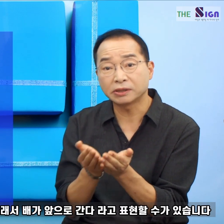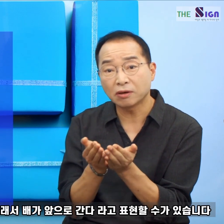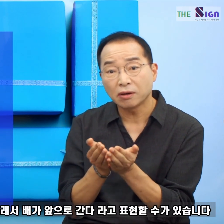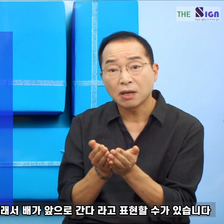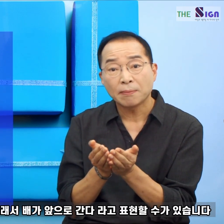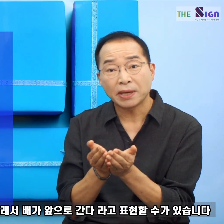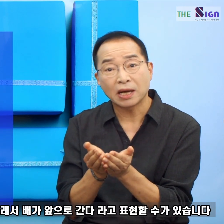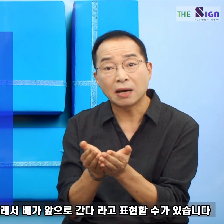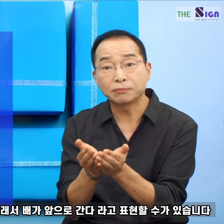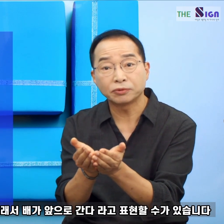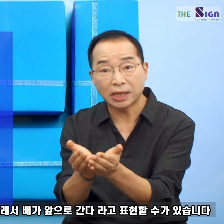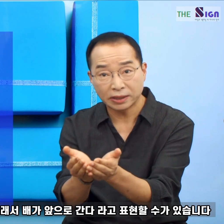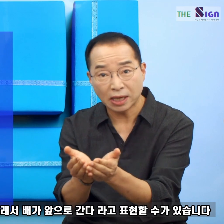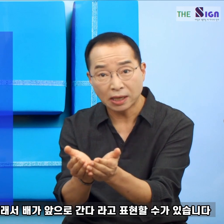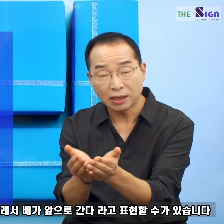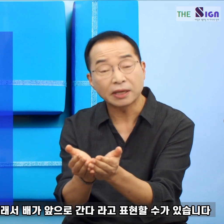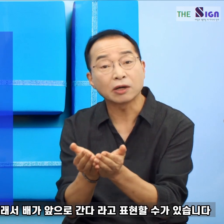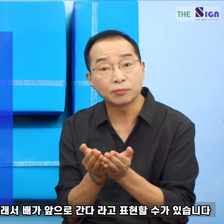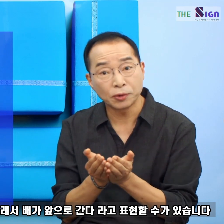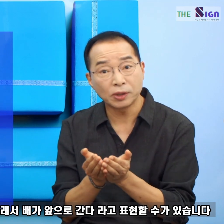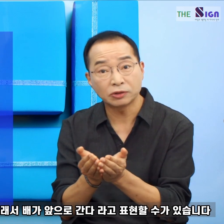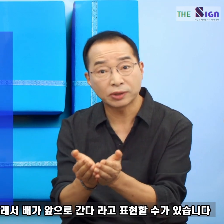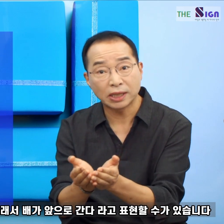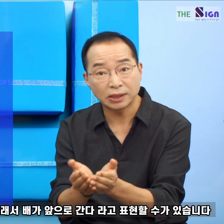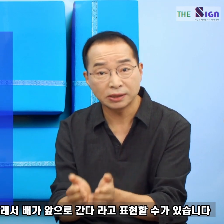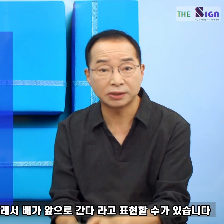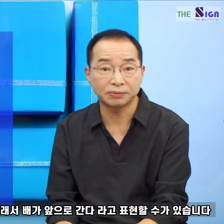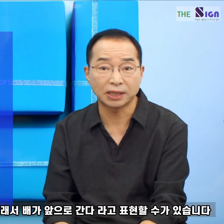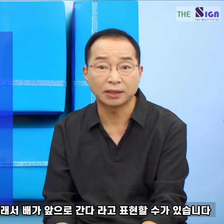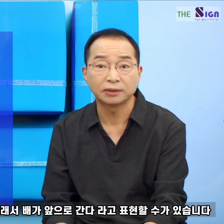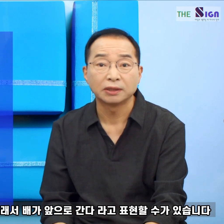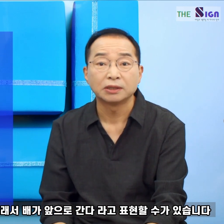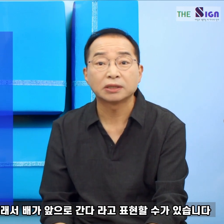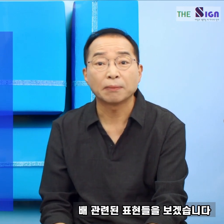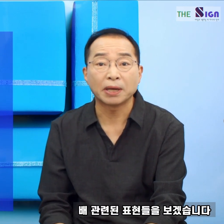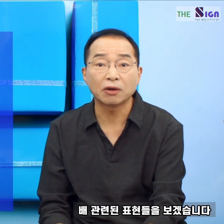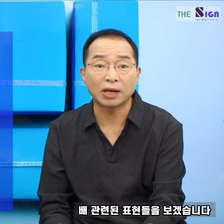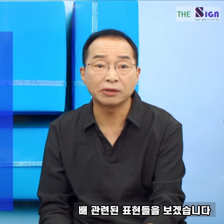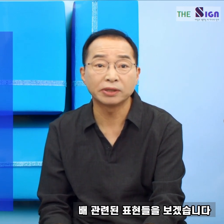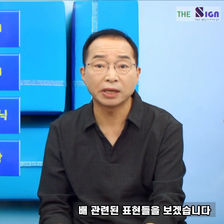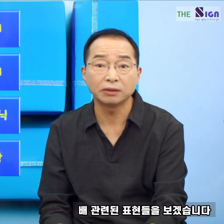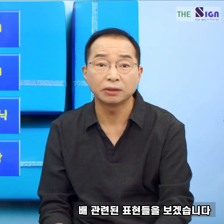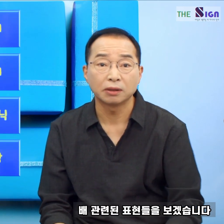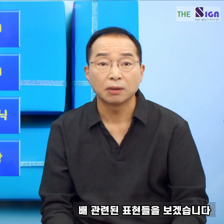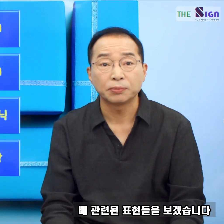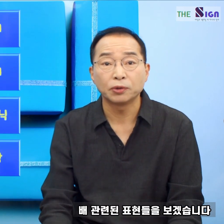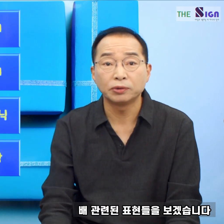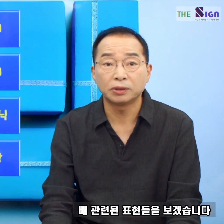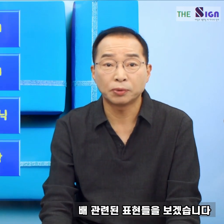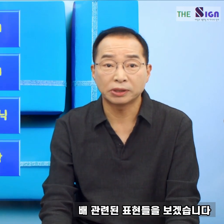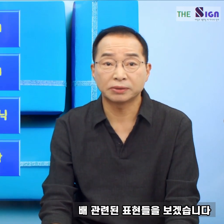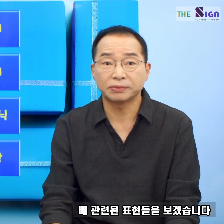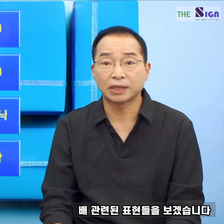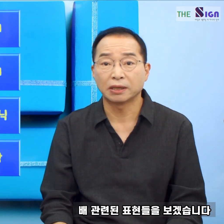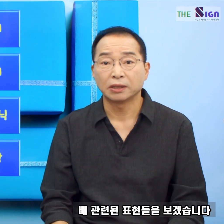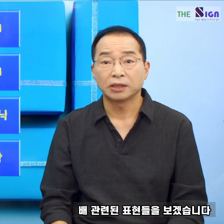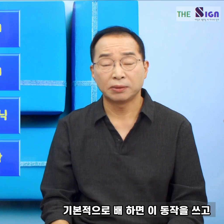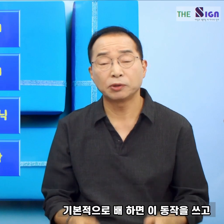그래서 배가 앞으로 간다 라고 표현할 수가 있습니다. 자, 배에 관련된 표현들을 보겠습니다. 기본적으로